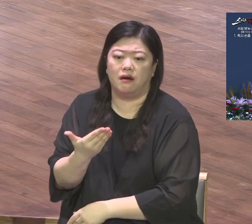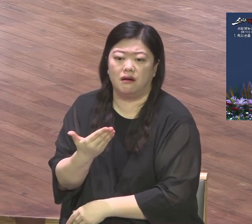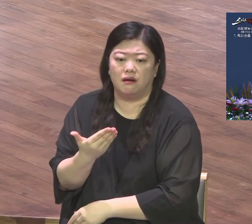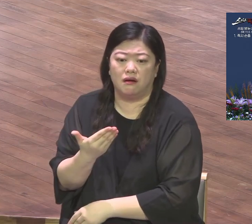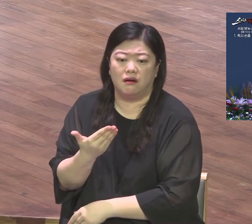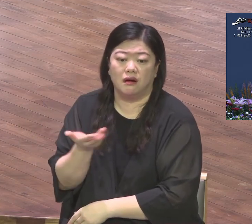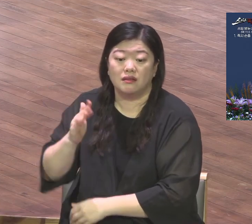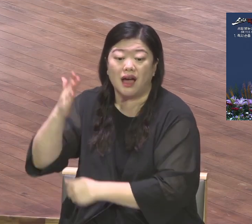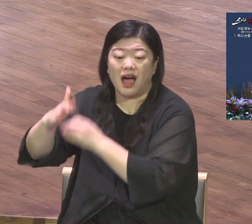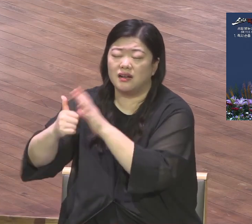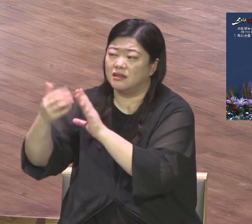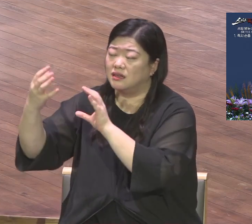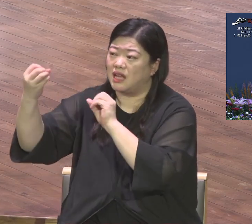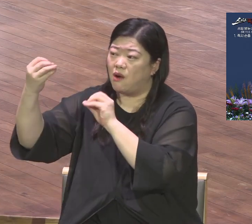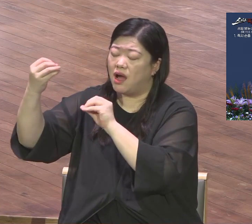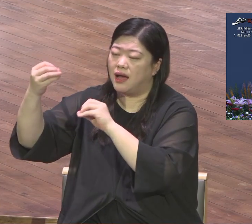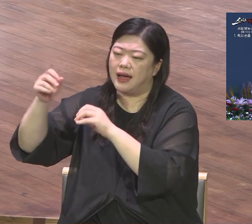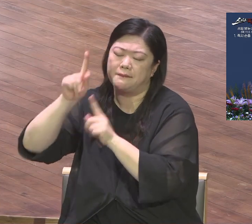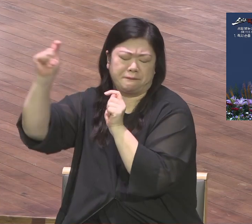있습니다.